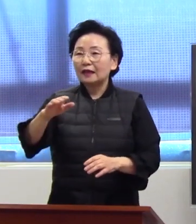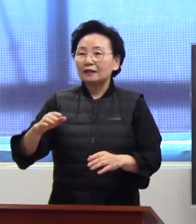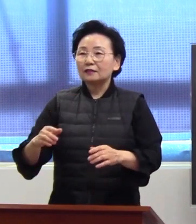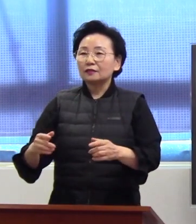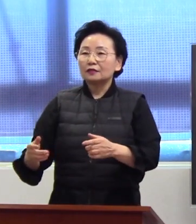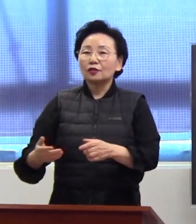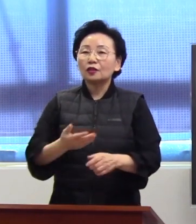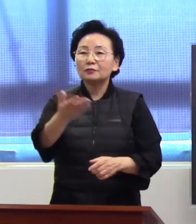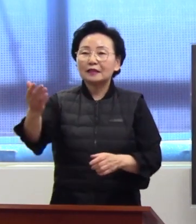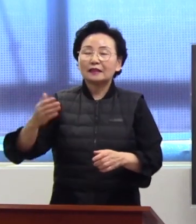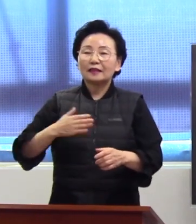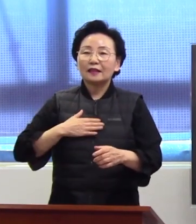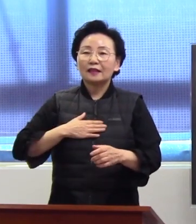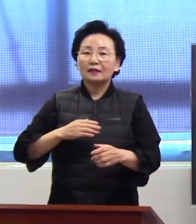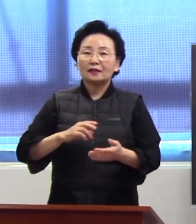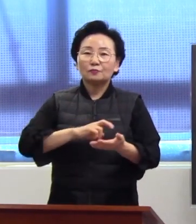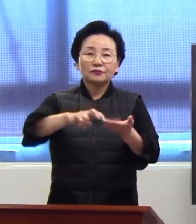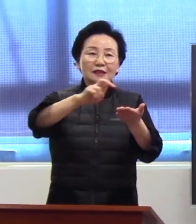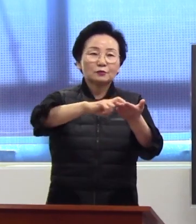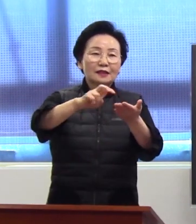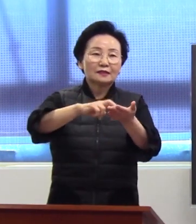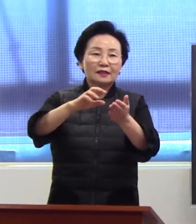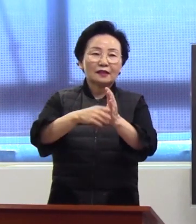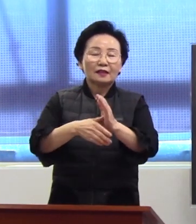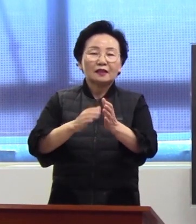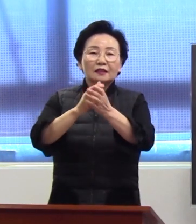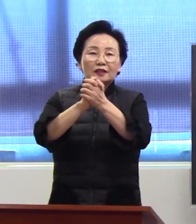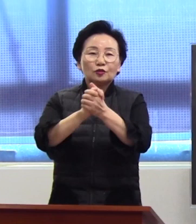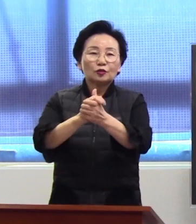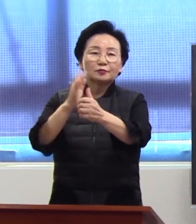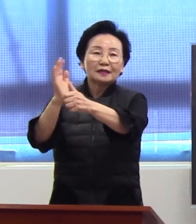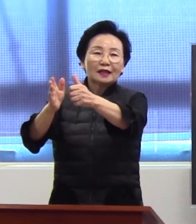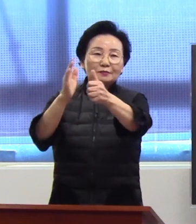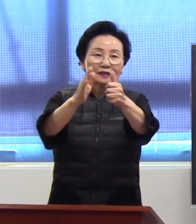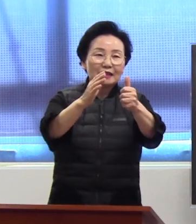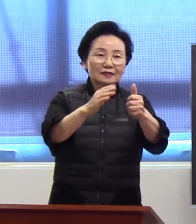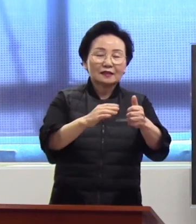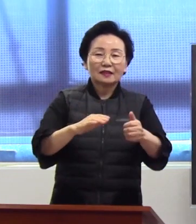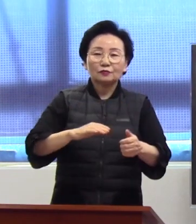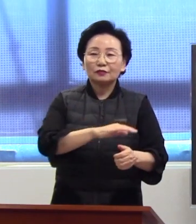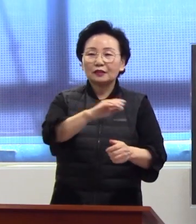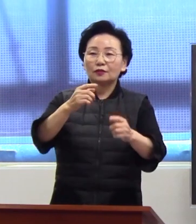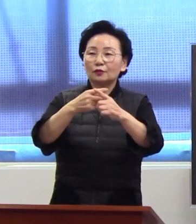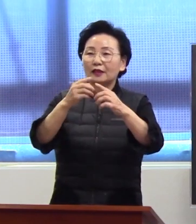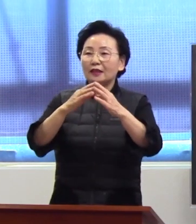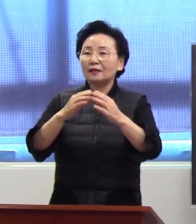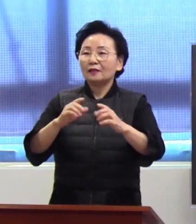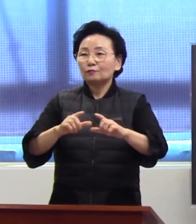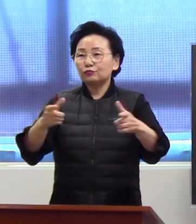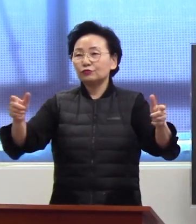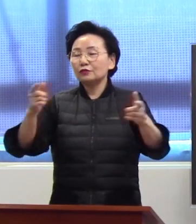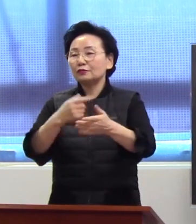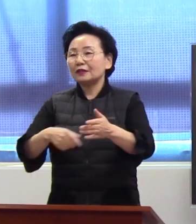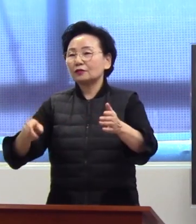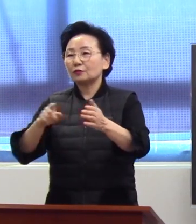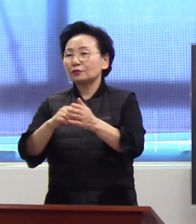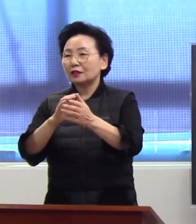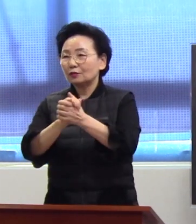우리가 여러분한테 내가 이렇게 문자 보낼 때 기도 부탁합니다 이랬잖아요. 우리 교회 부흥을 위해서도